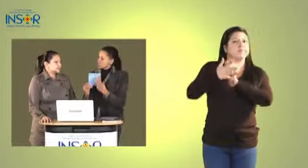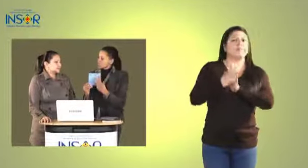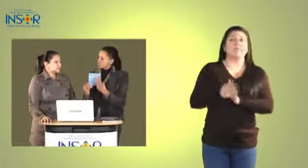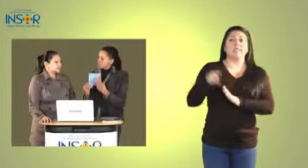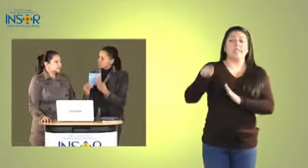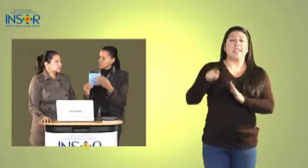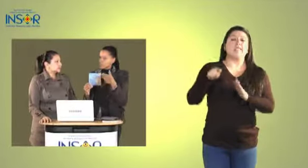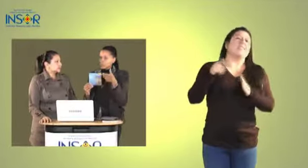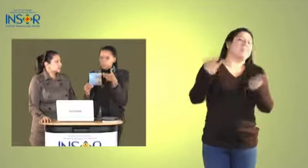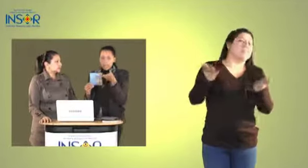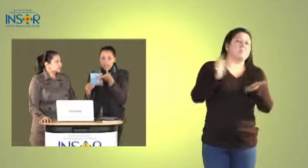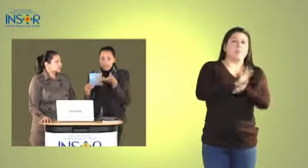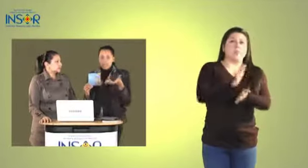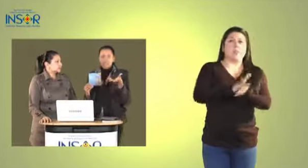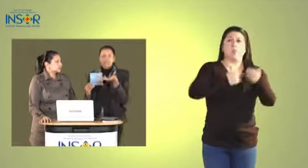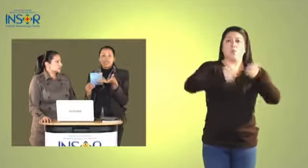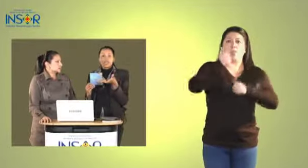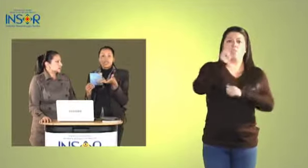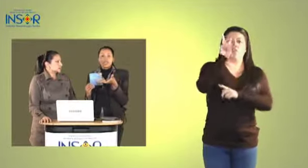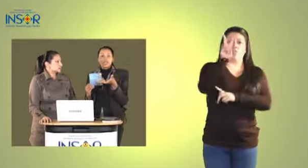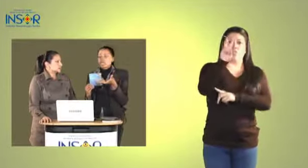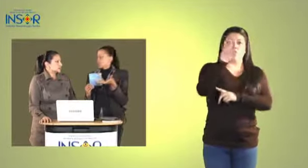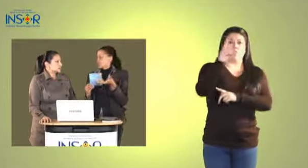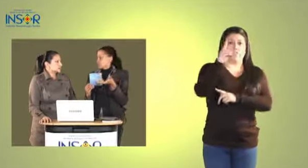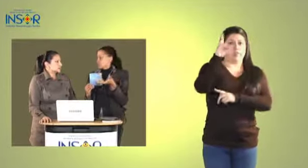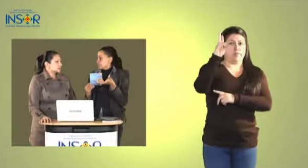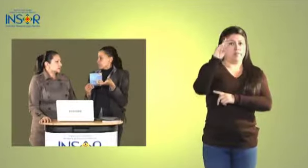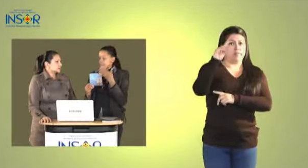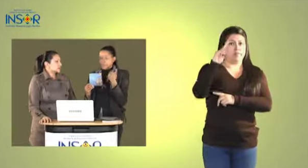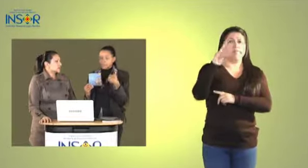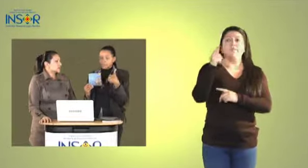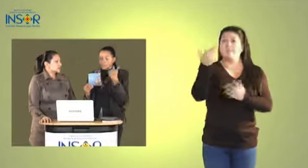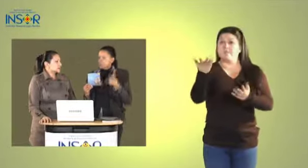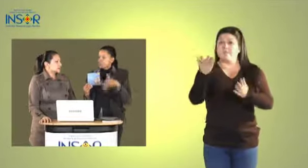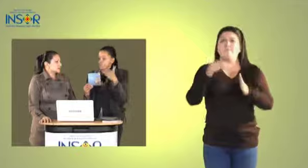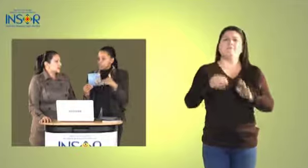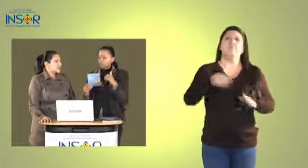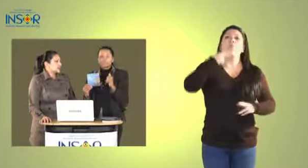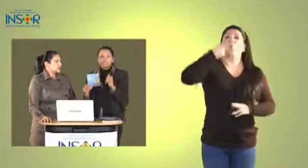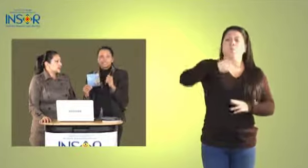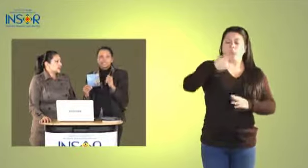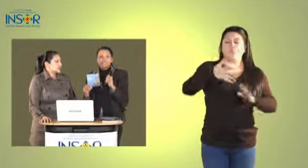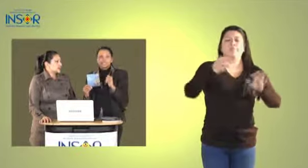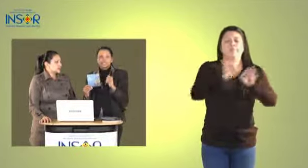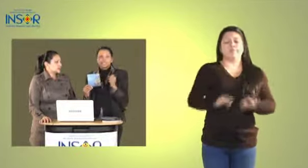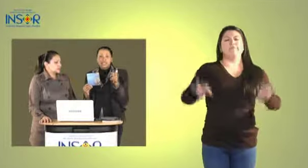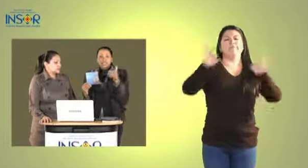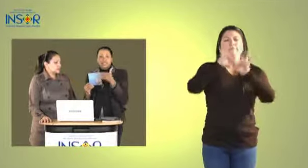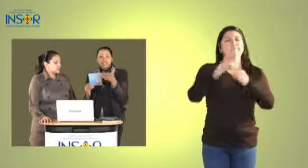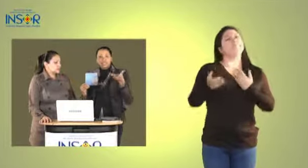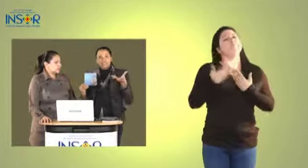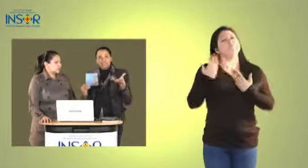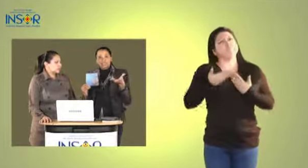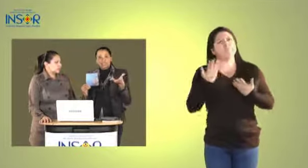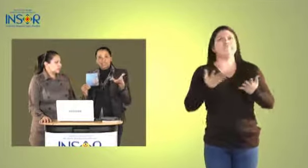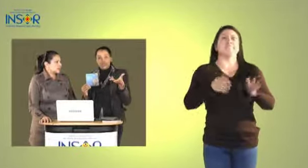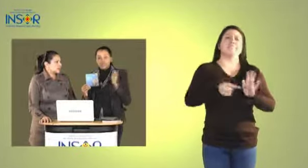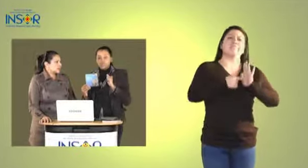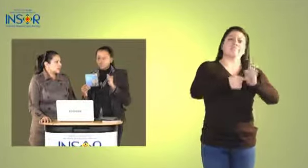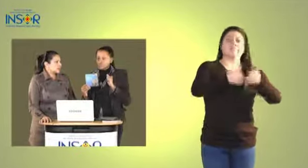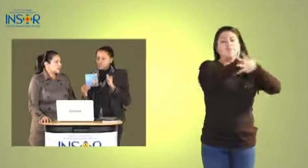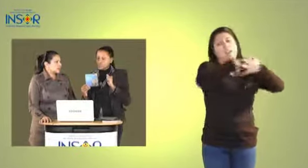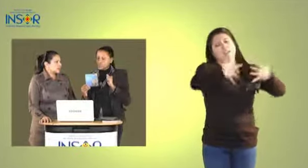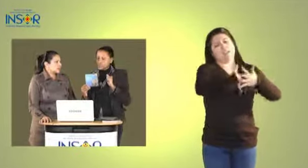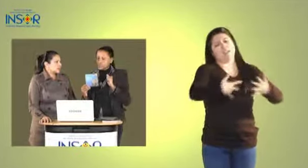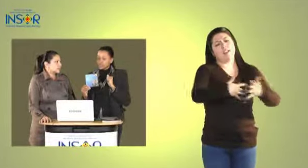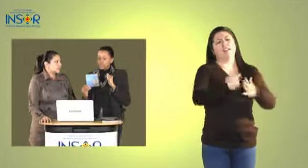tiene 2 DVDs donde hay una amplia gama de cuentos pues importantes para facilitar y presentar textos variados y